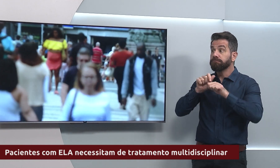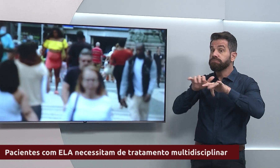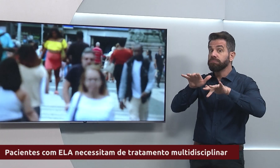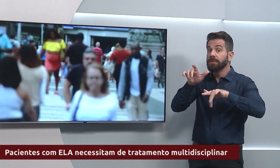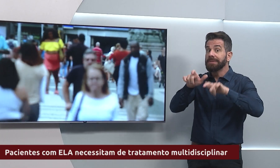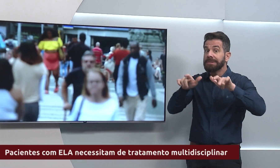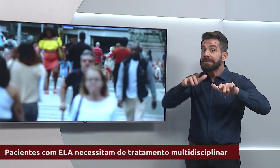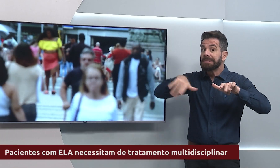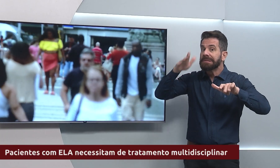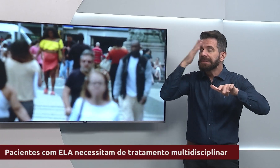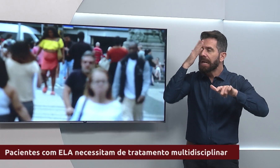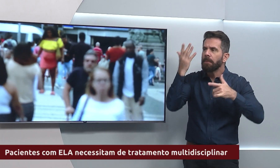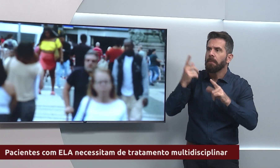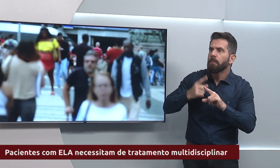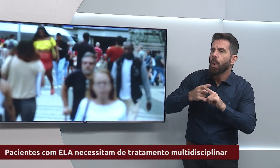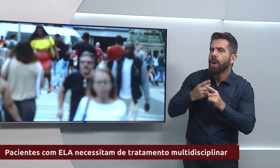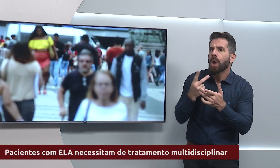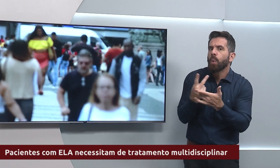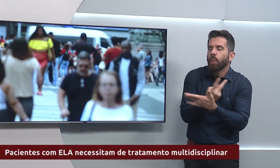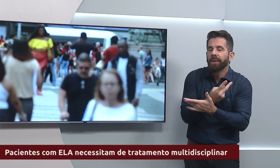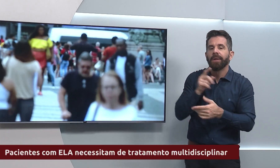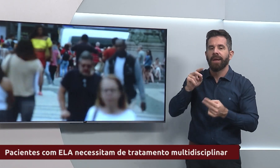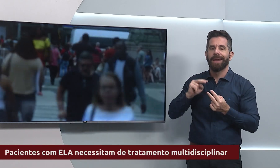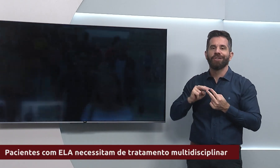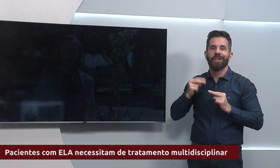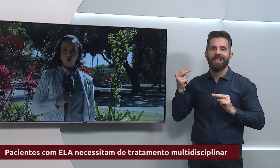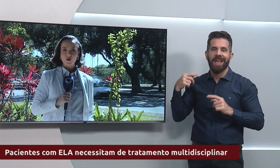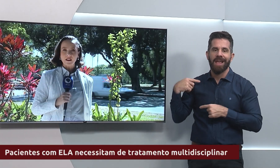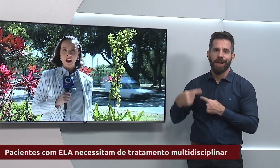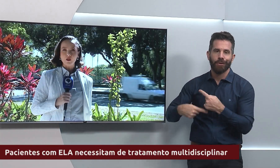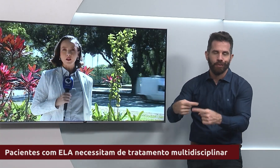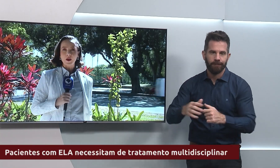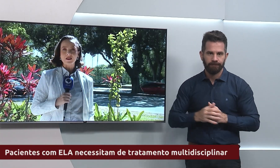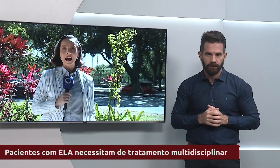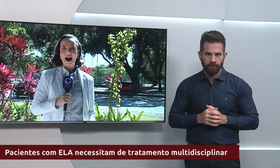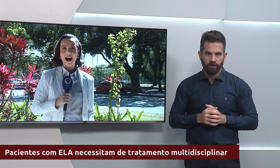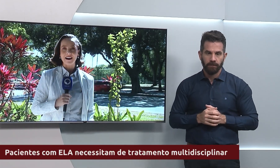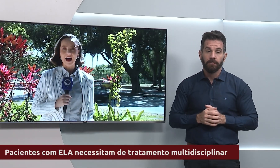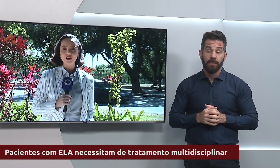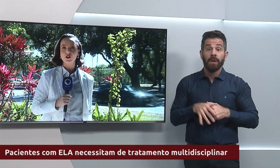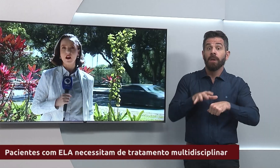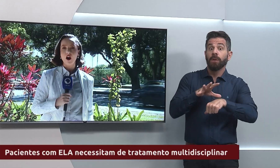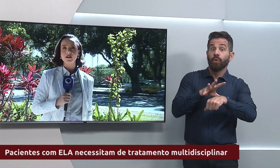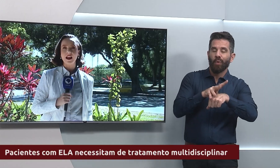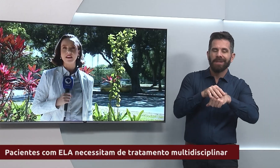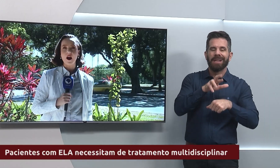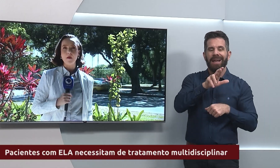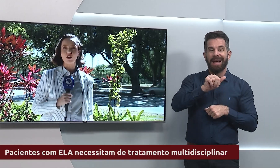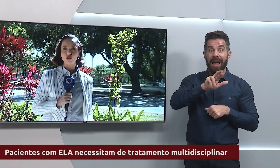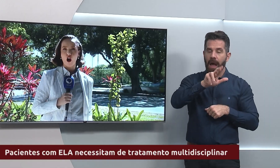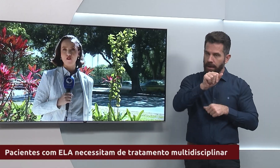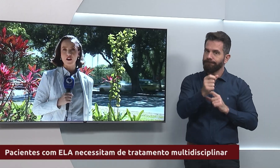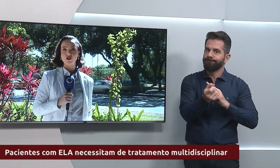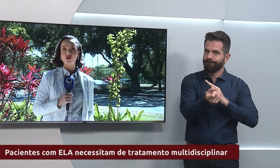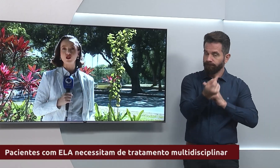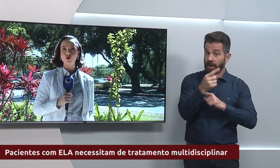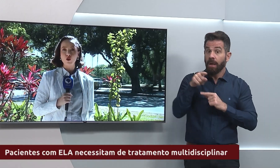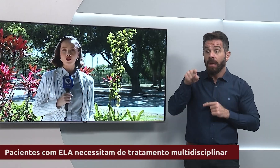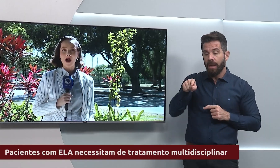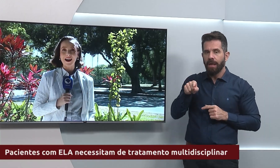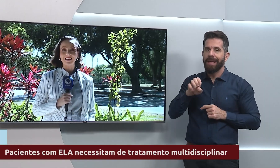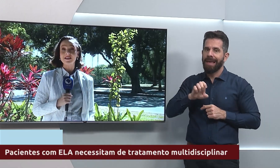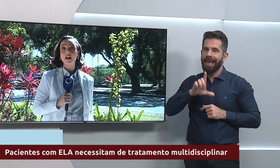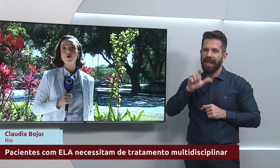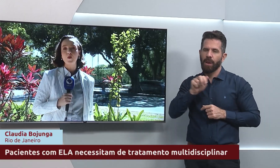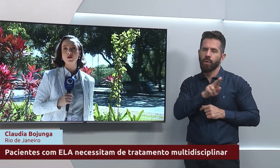30% dos casos, em que a origem é genética. Considerada uma doença rara, a esclerose lateral amiotrófica atinge 2